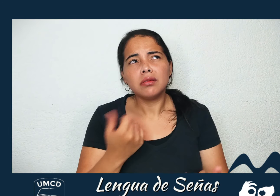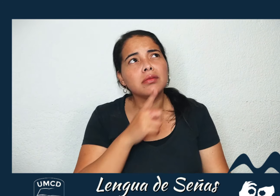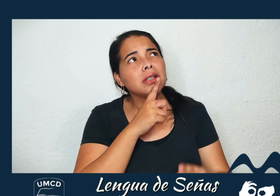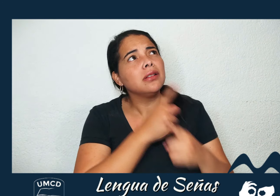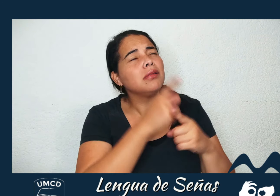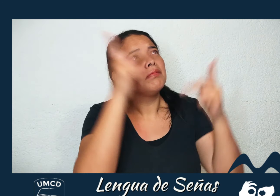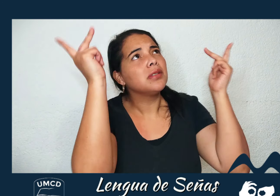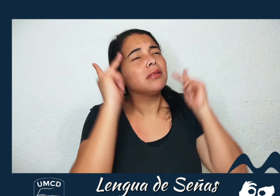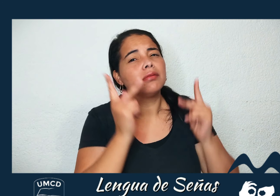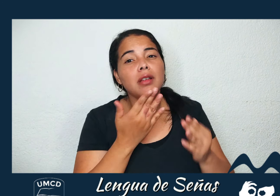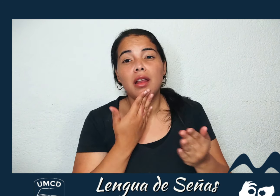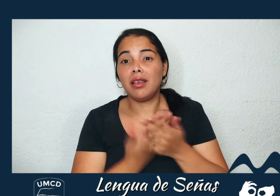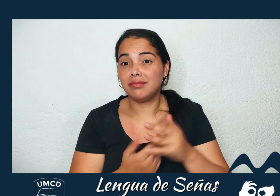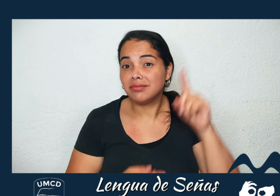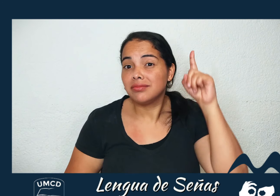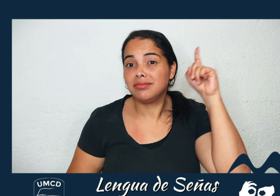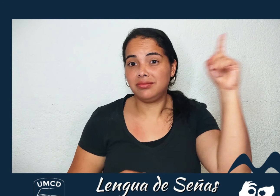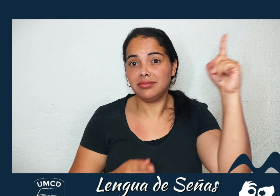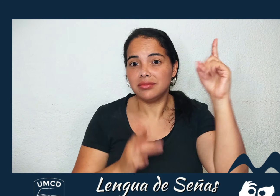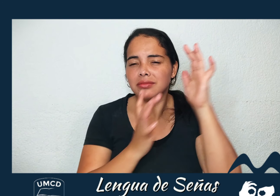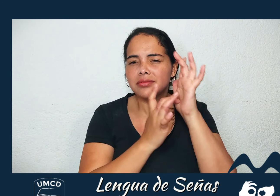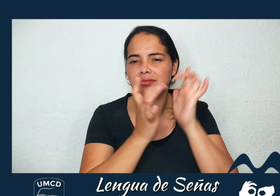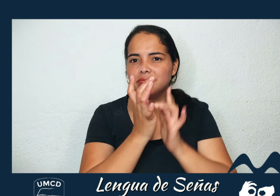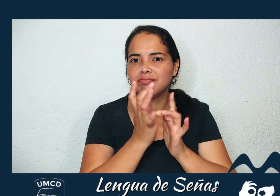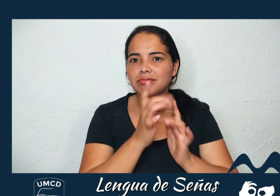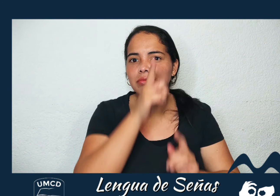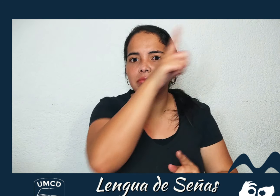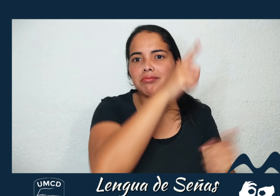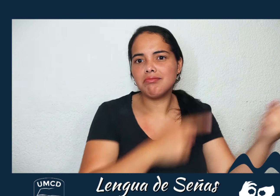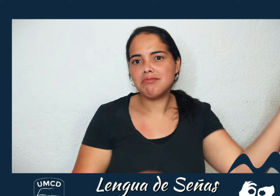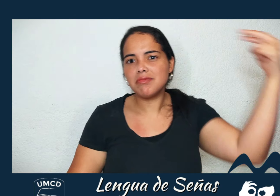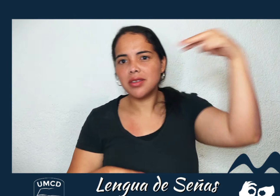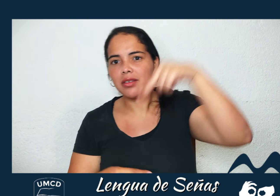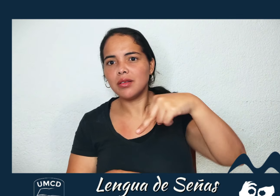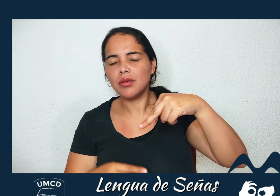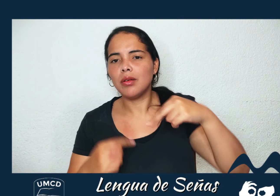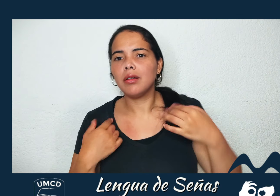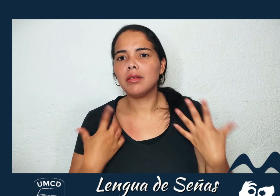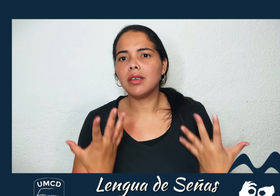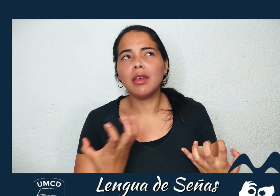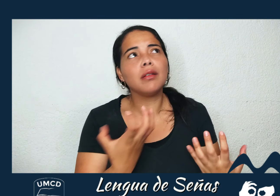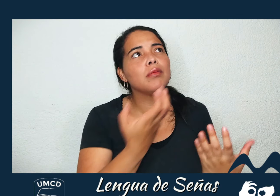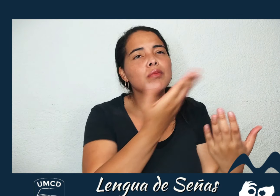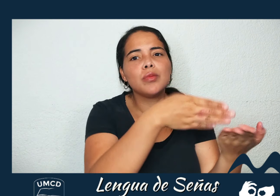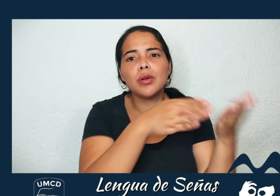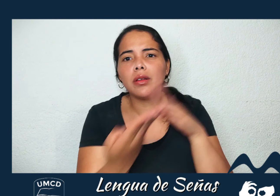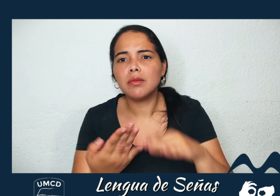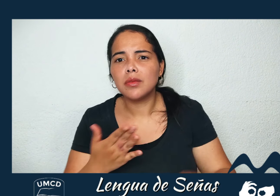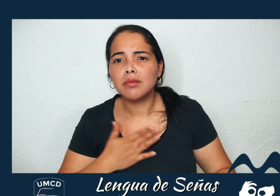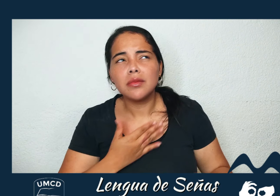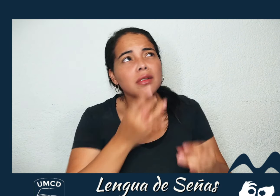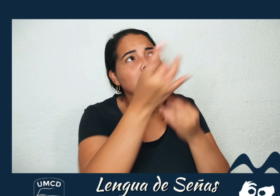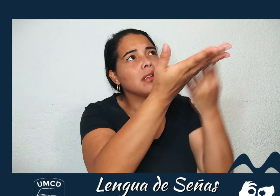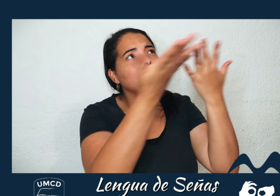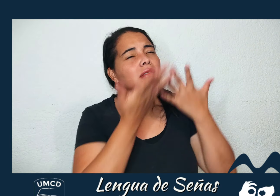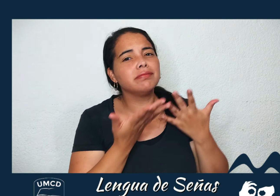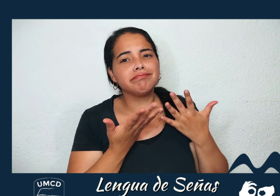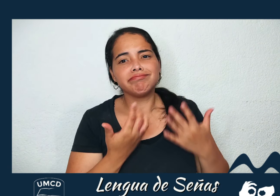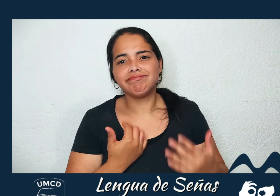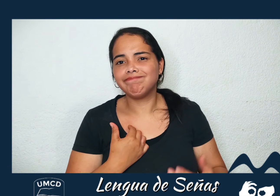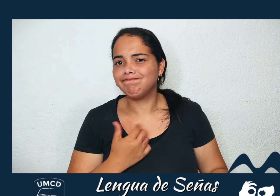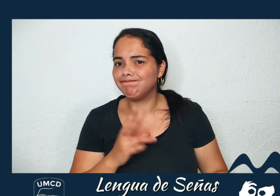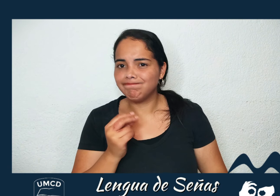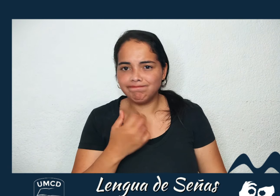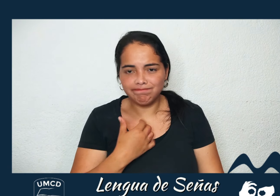pecados. Cristo vino como siervo a servirme, a darme un bien que